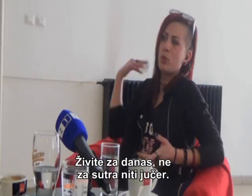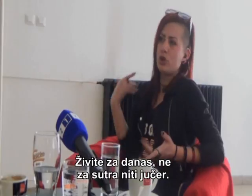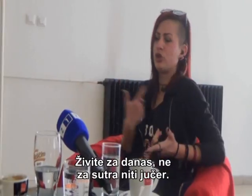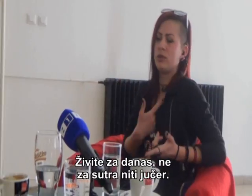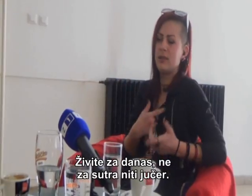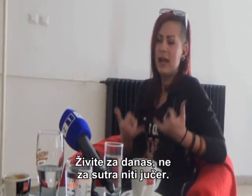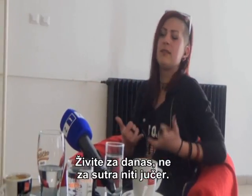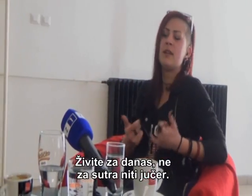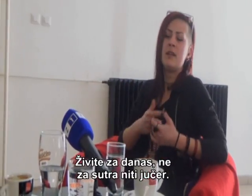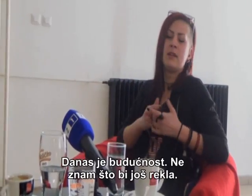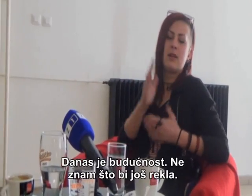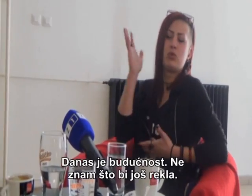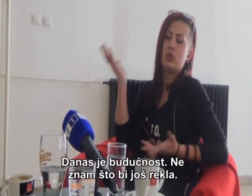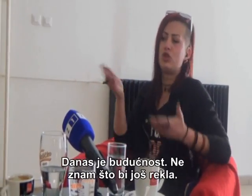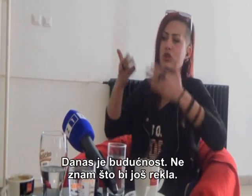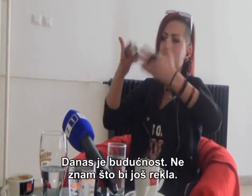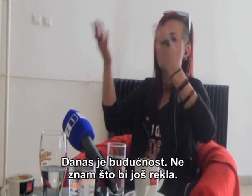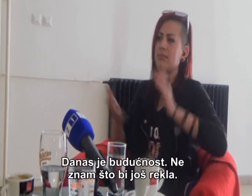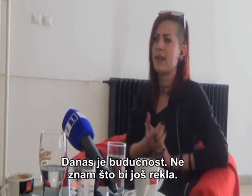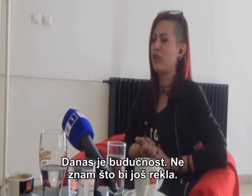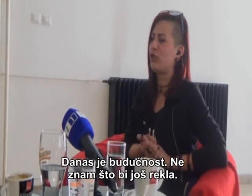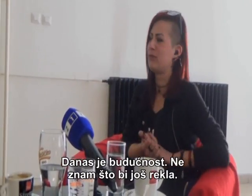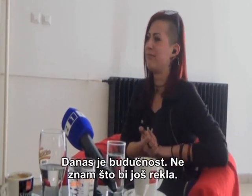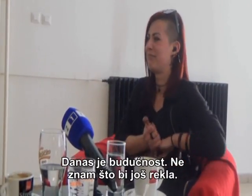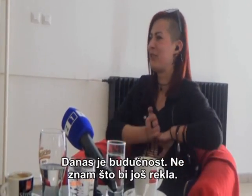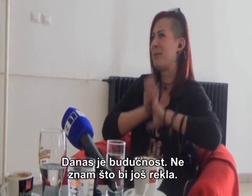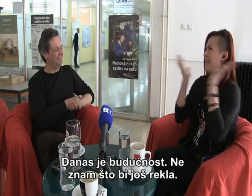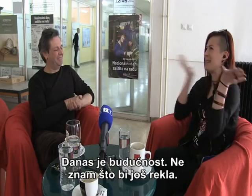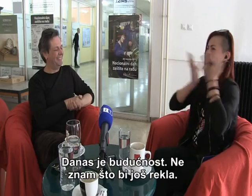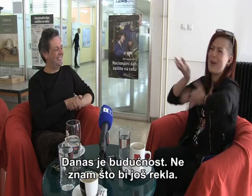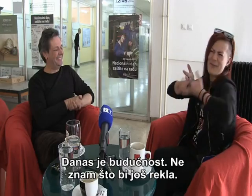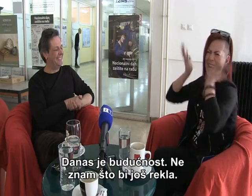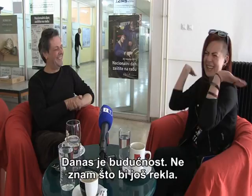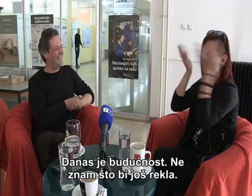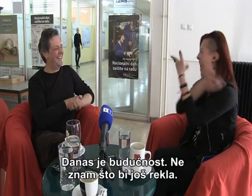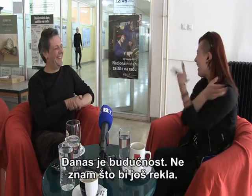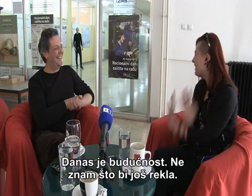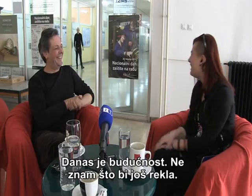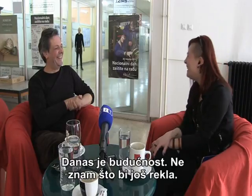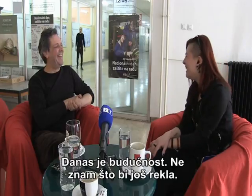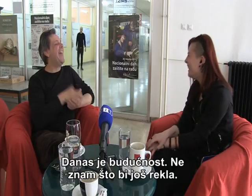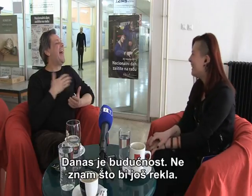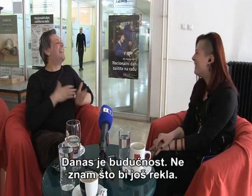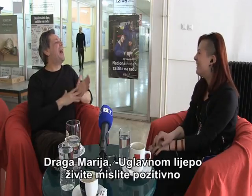budu sad i da budu na isto. To ne znam da bi rekla. Zajedno,